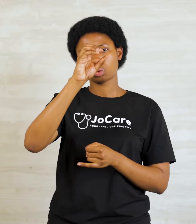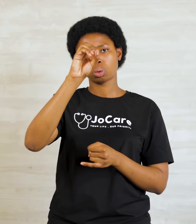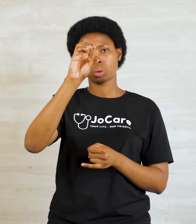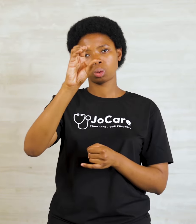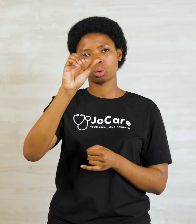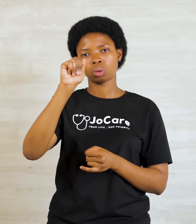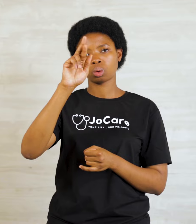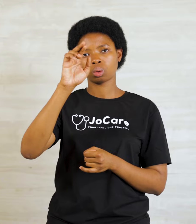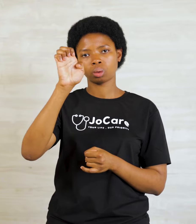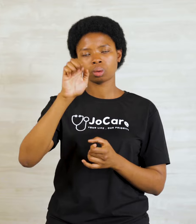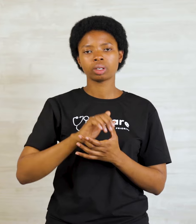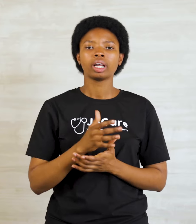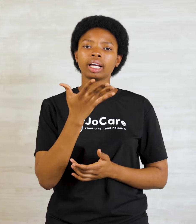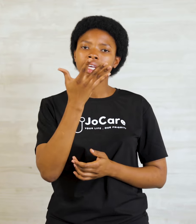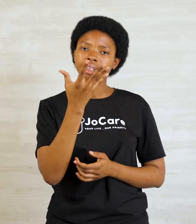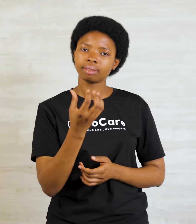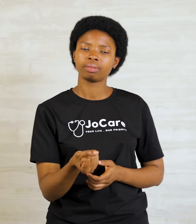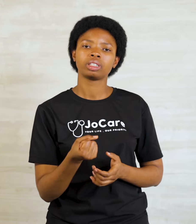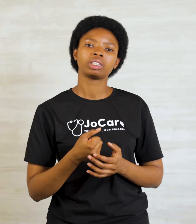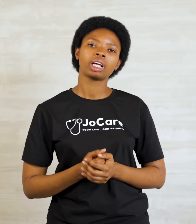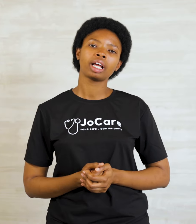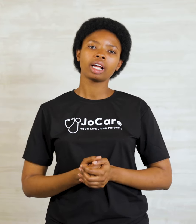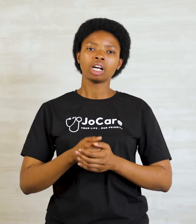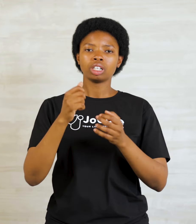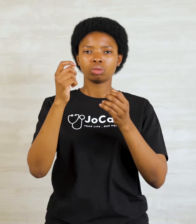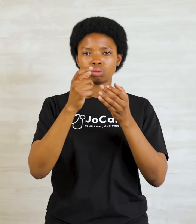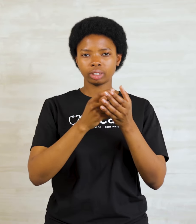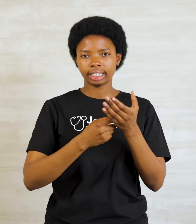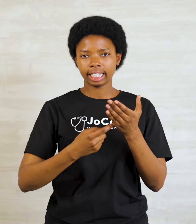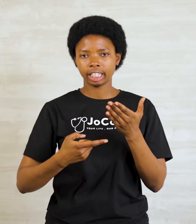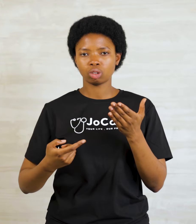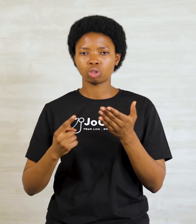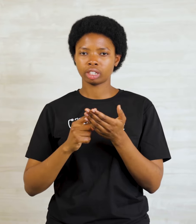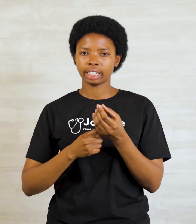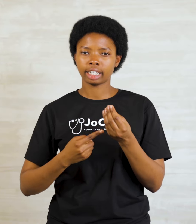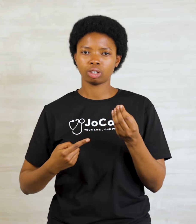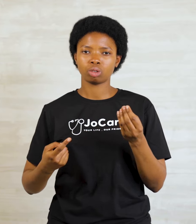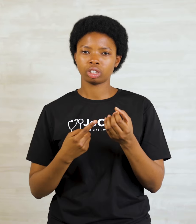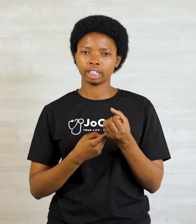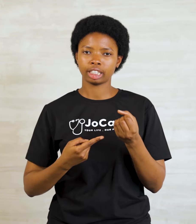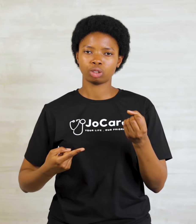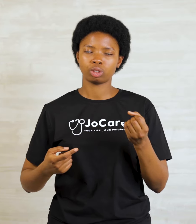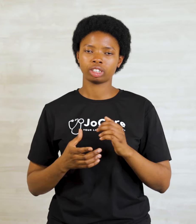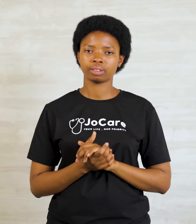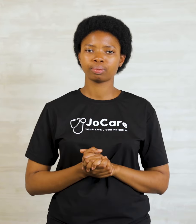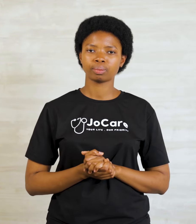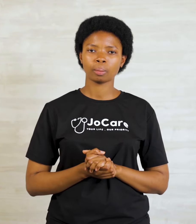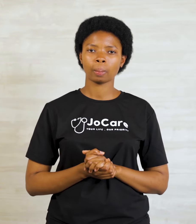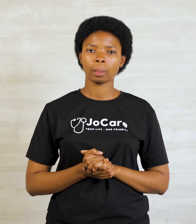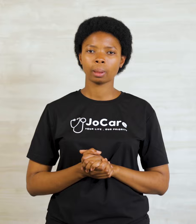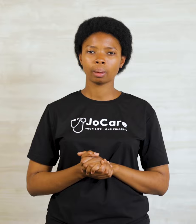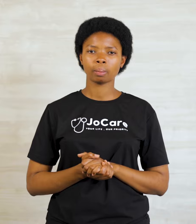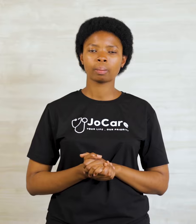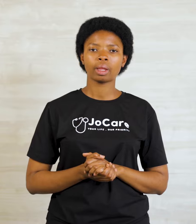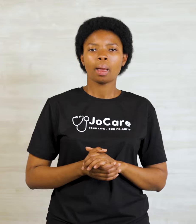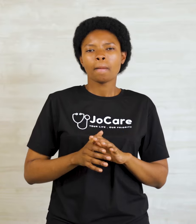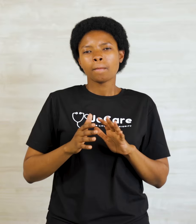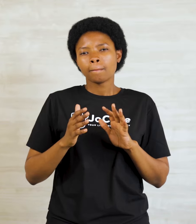Jokea ifite n'ikoranabuhanga ese niki tekinoloji